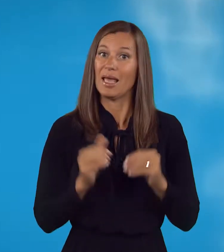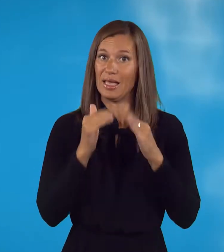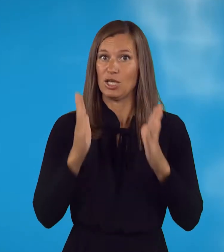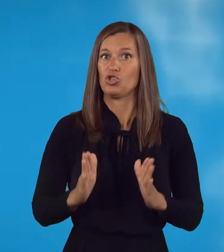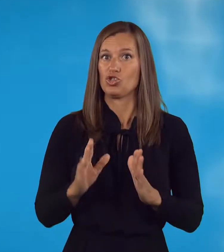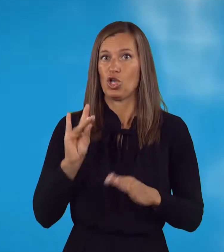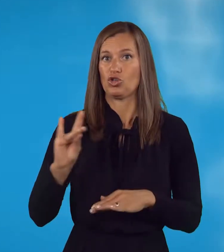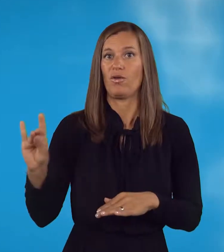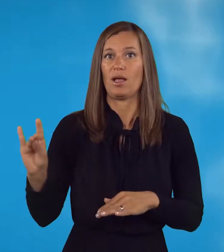Hišne živali.